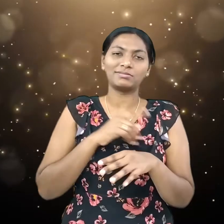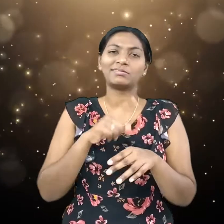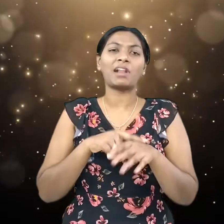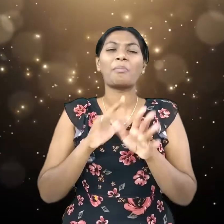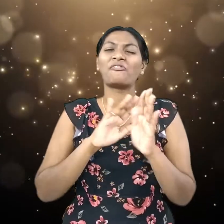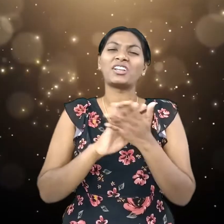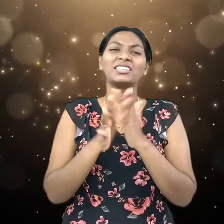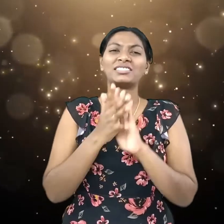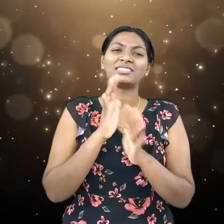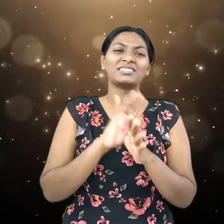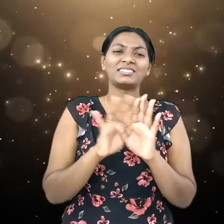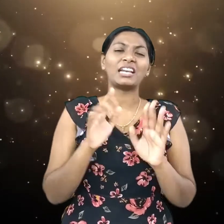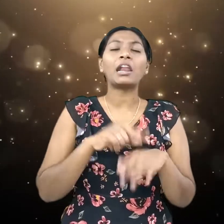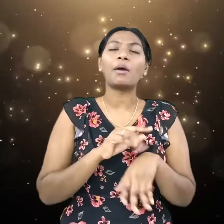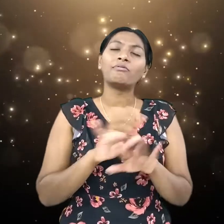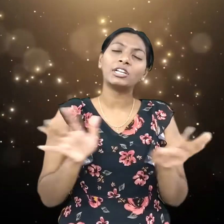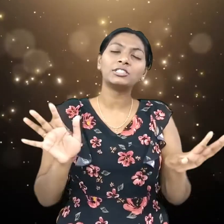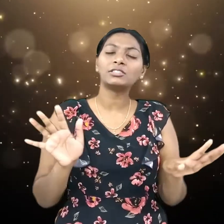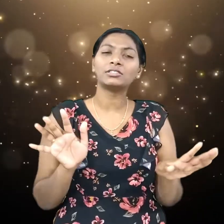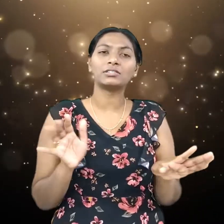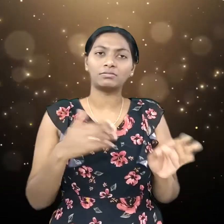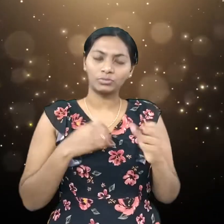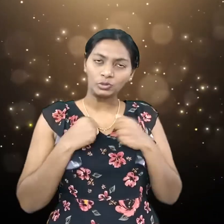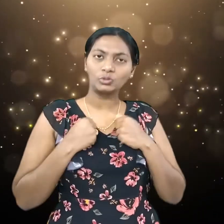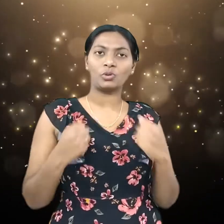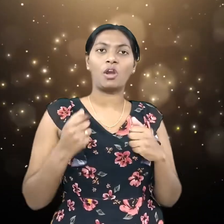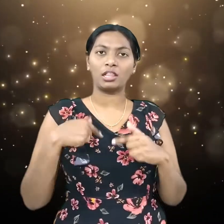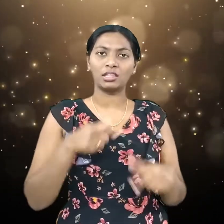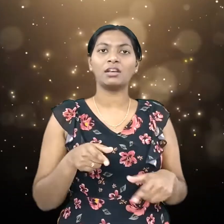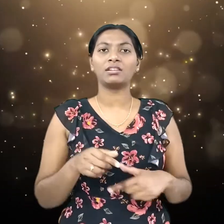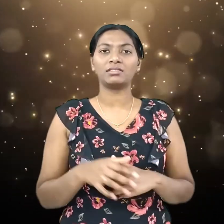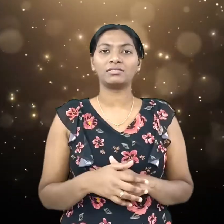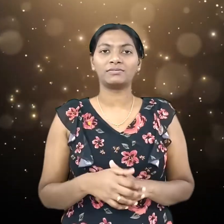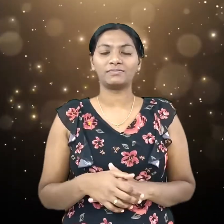गया। हम मैच्योर हो गए। क्या हो गए? मैच्योर।